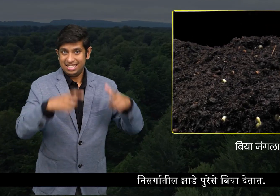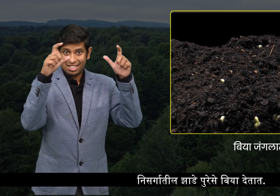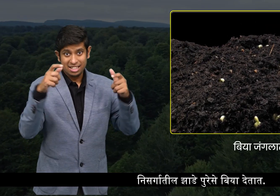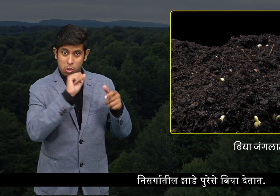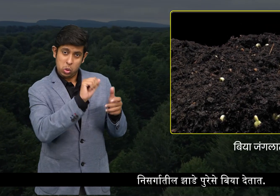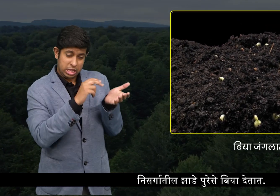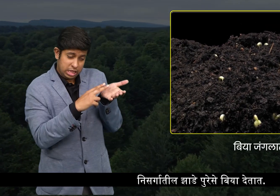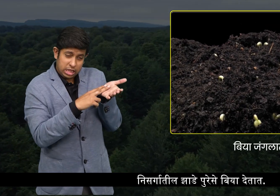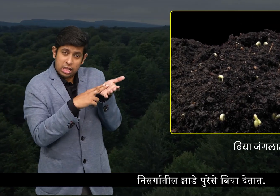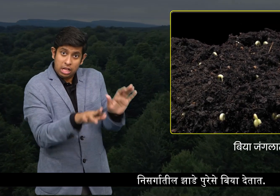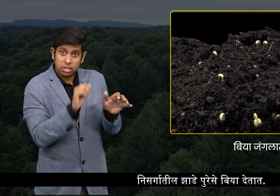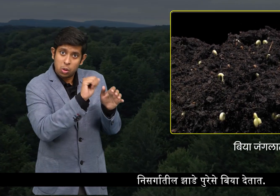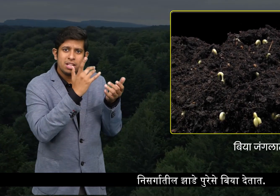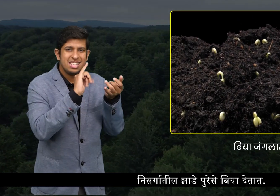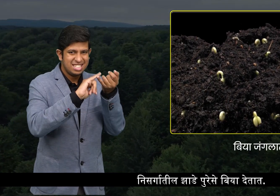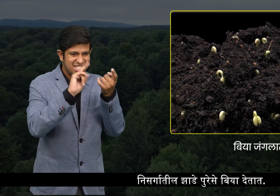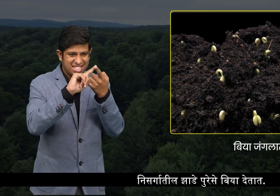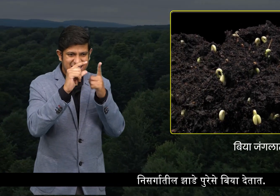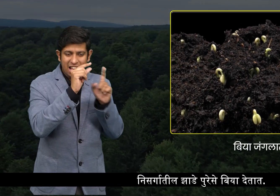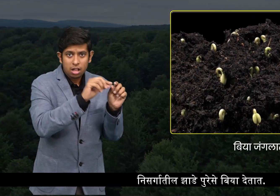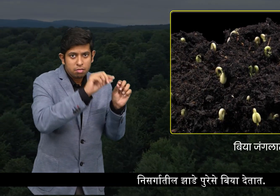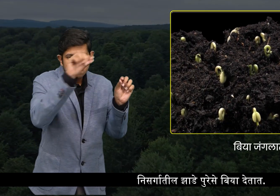निसर्गातील झाडे पुरेसे बिया देतात.